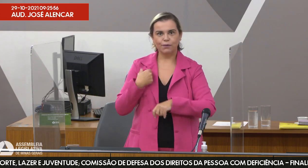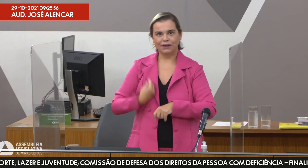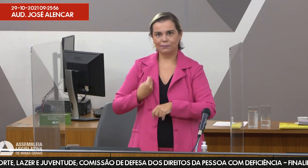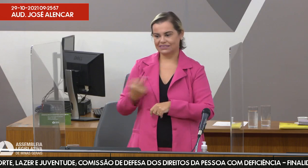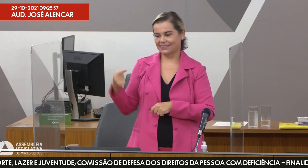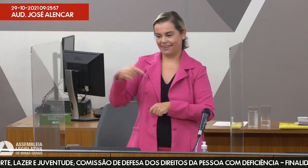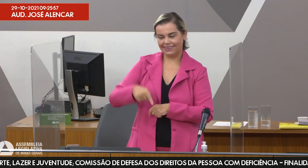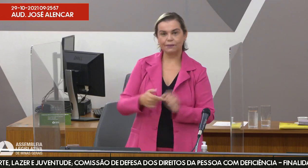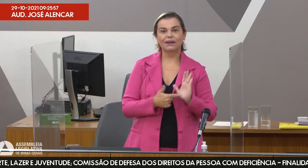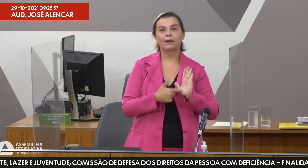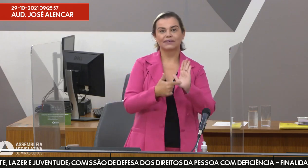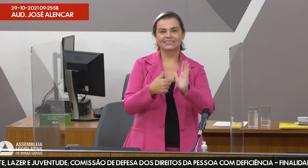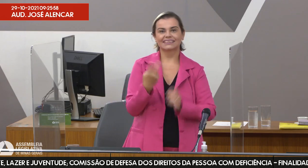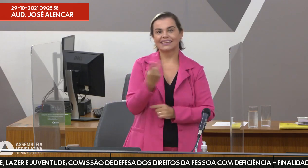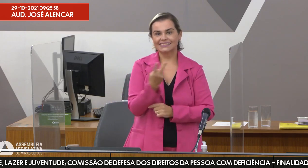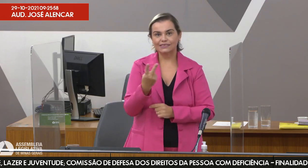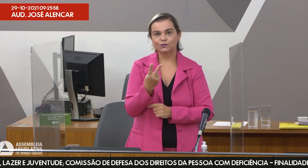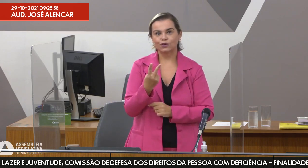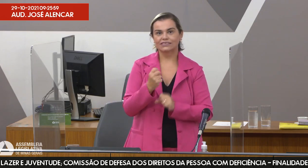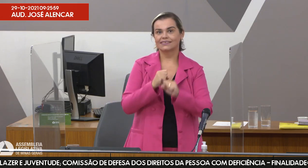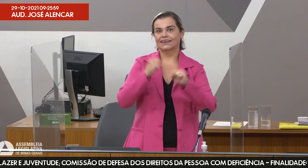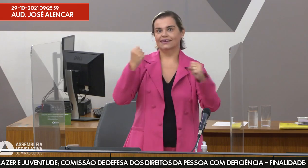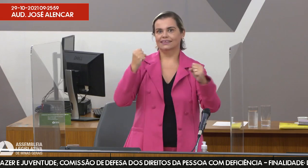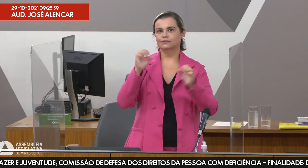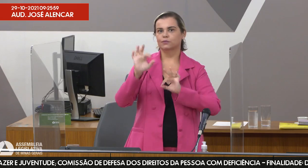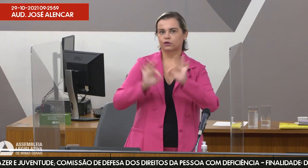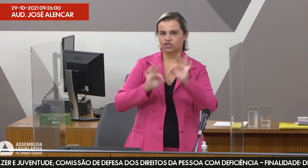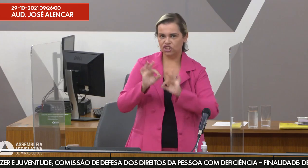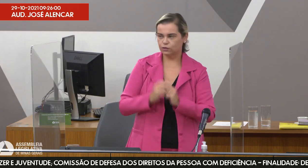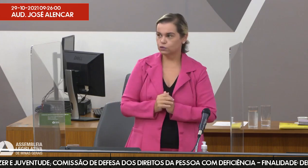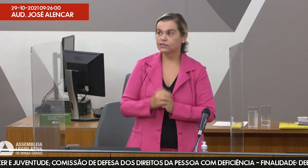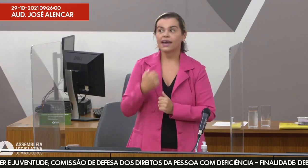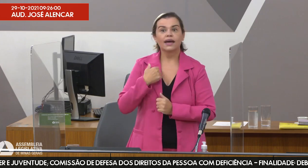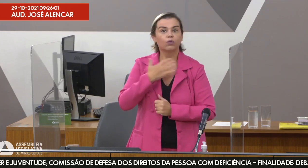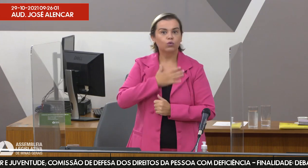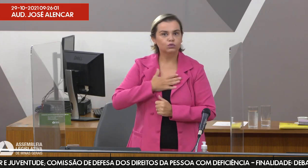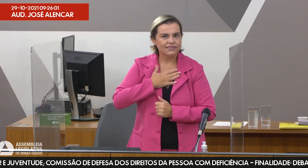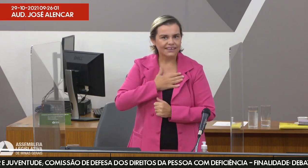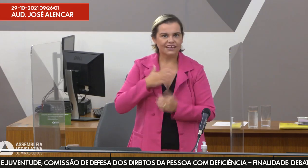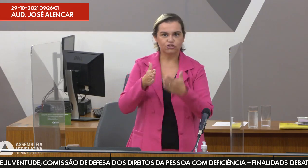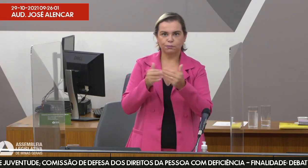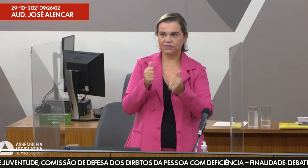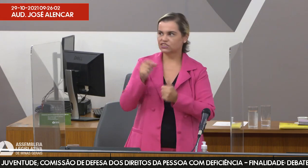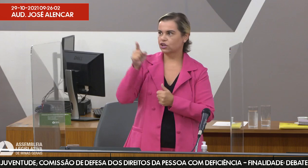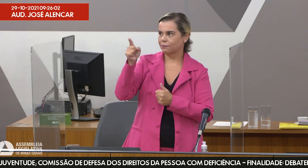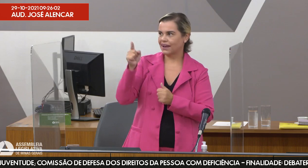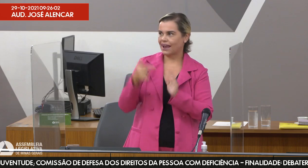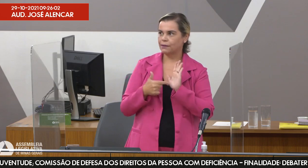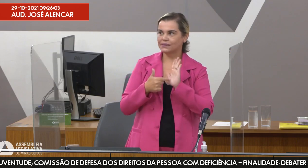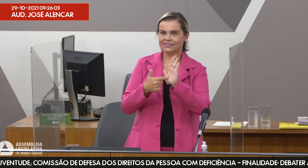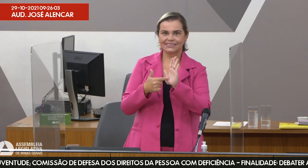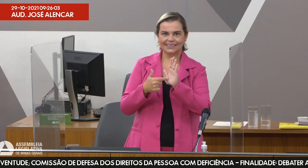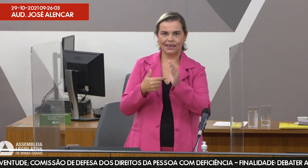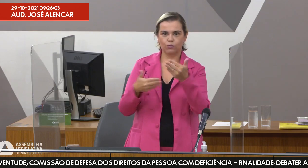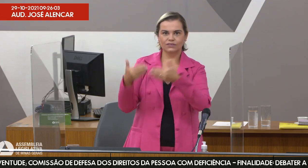Eu agradeço demais ao deputado Zé Guilherme por essa oportunidade de divulgar essas